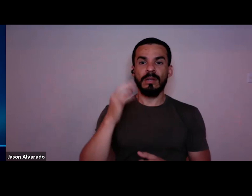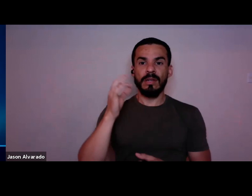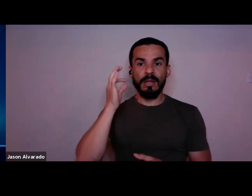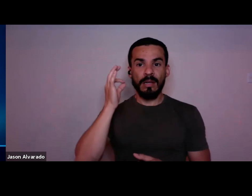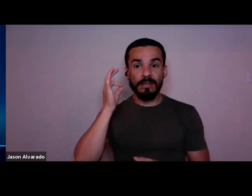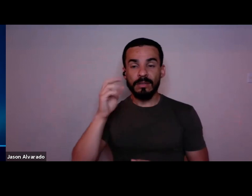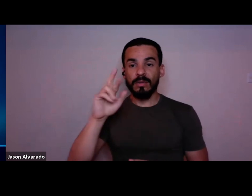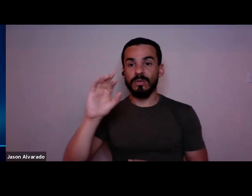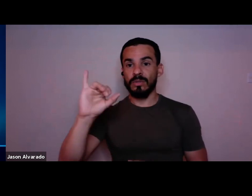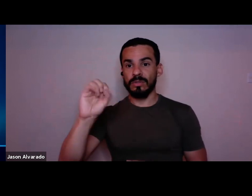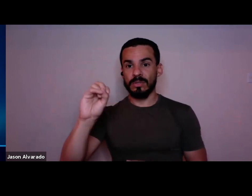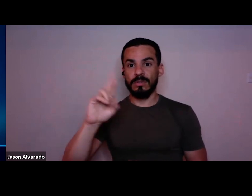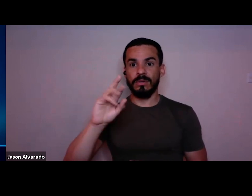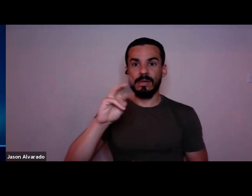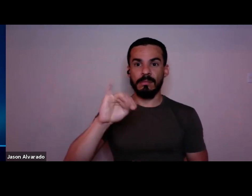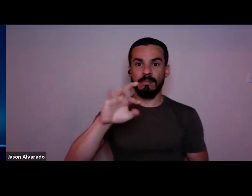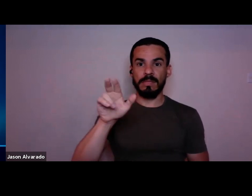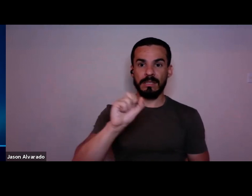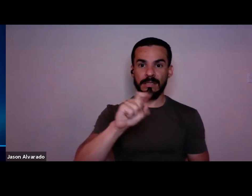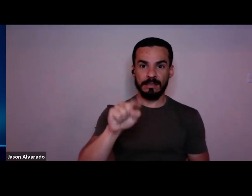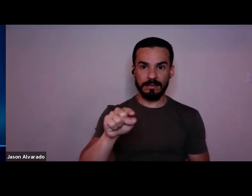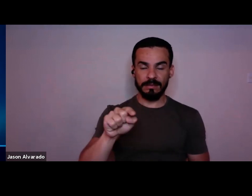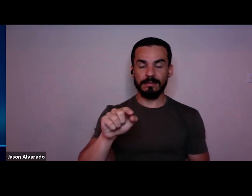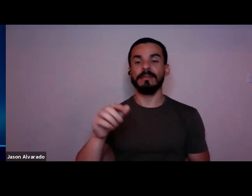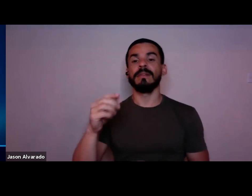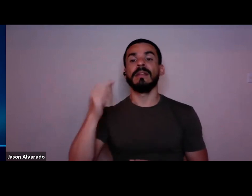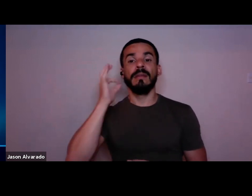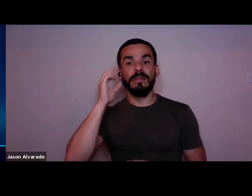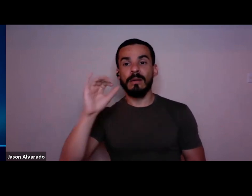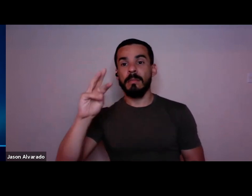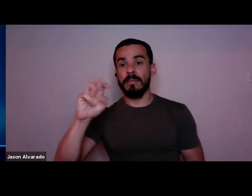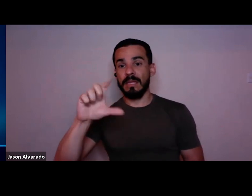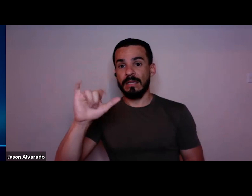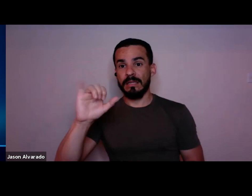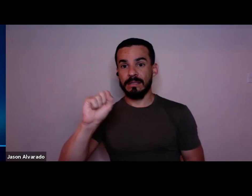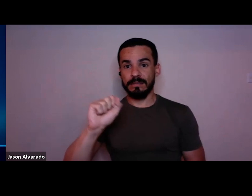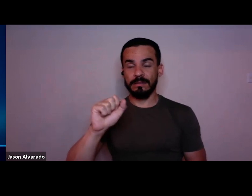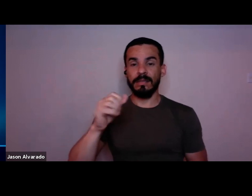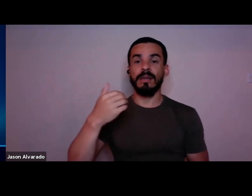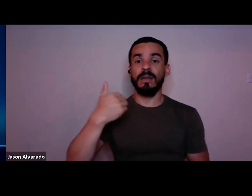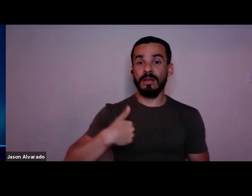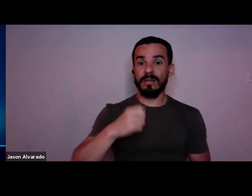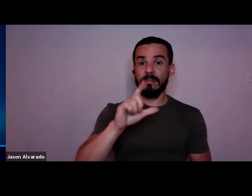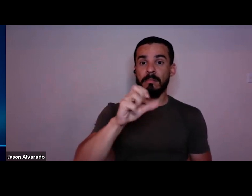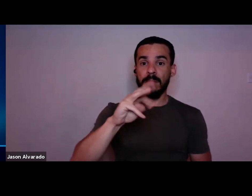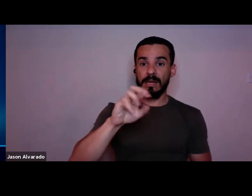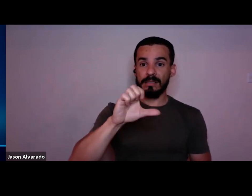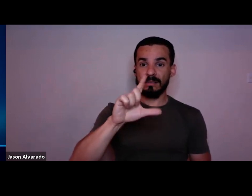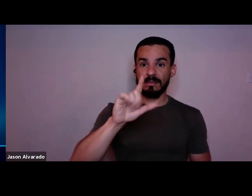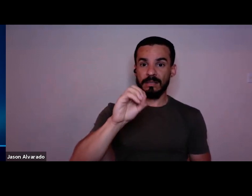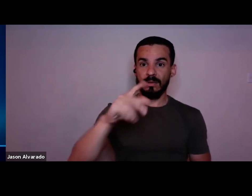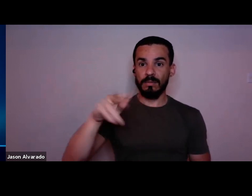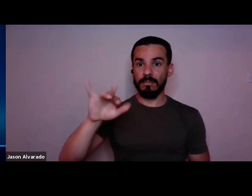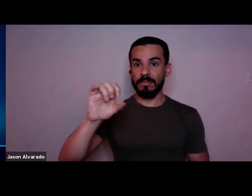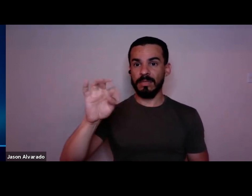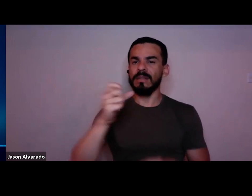Ramírez González la señora Melissa Mora Pineda el señor Marcelo Murillo quienes desempeñan